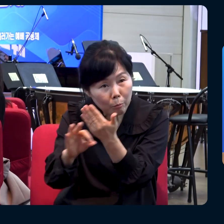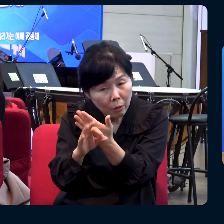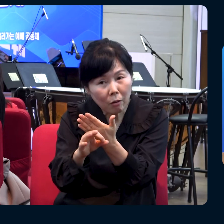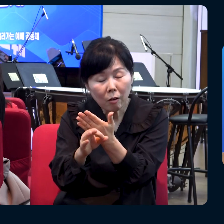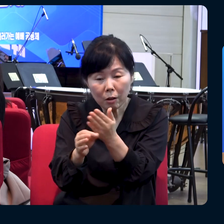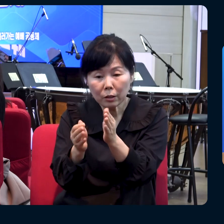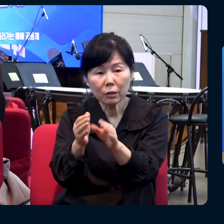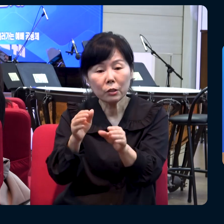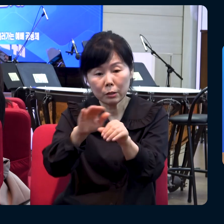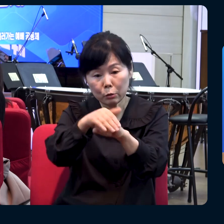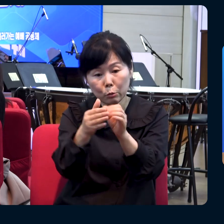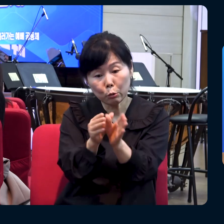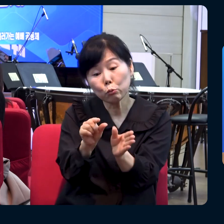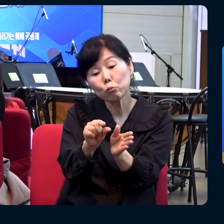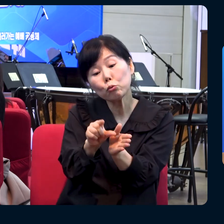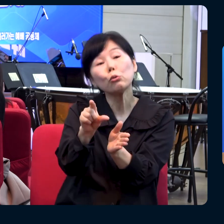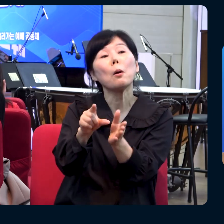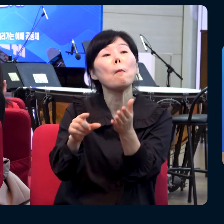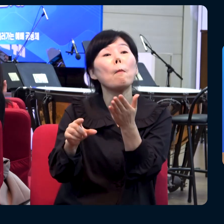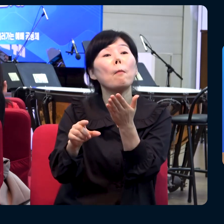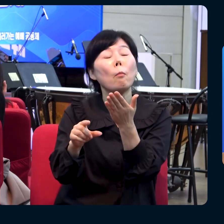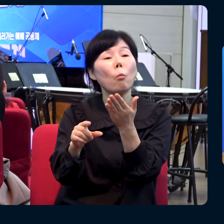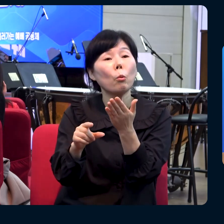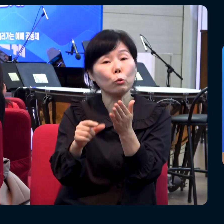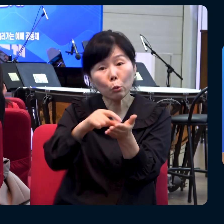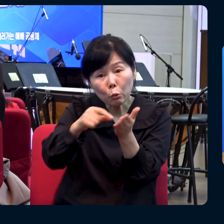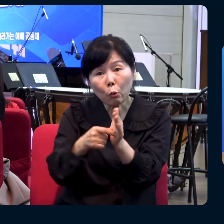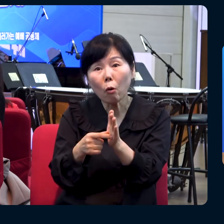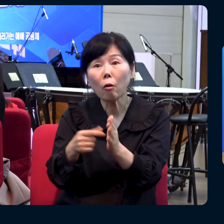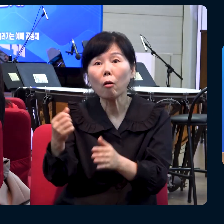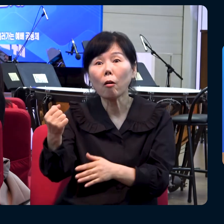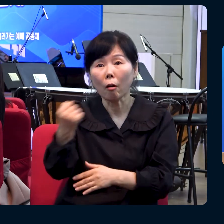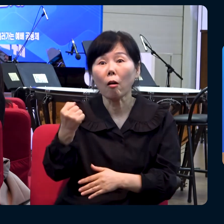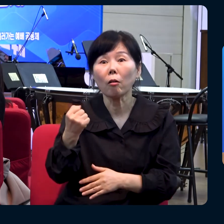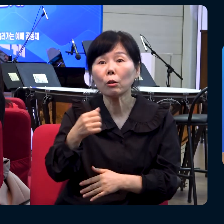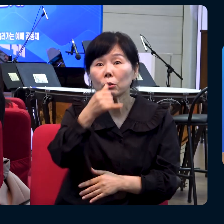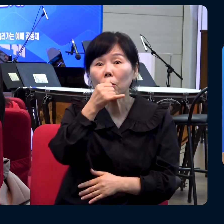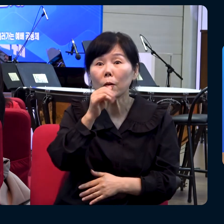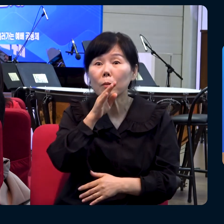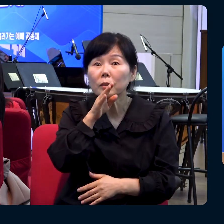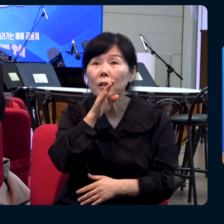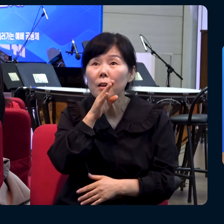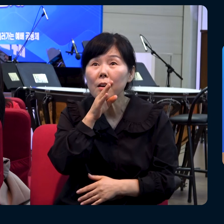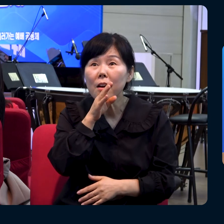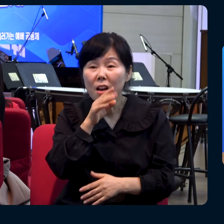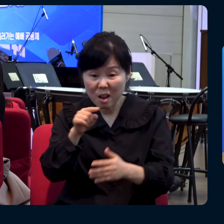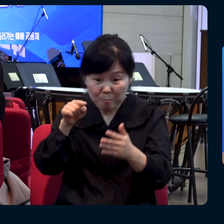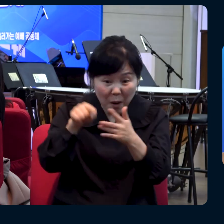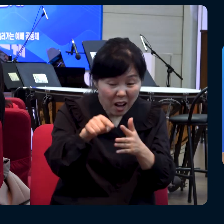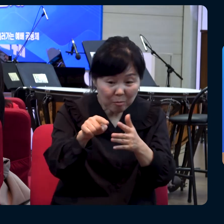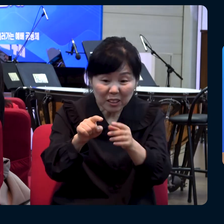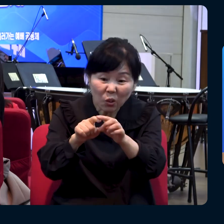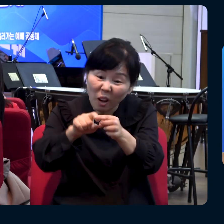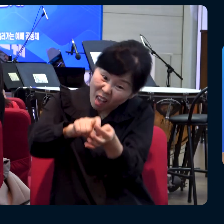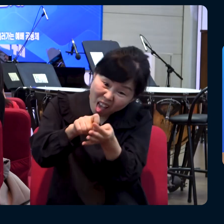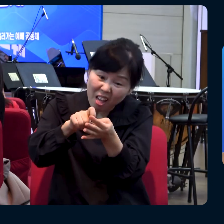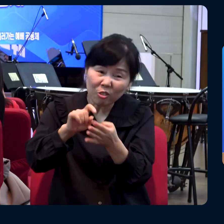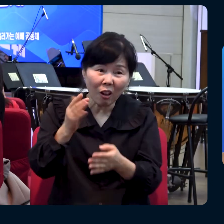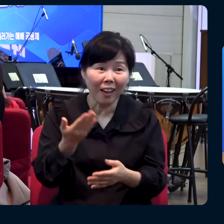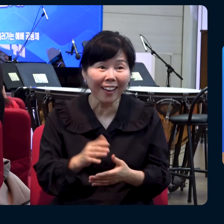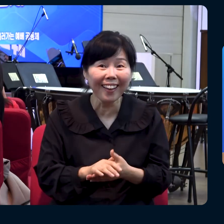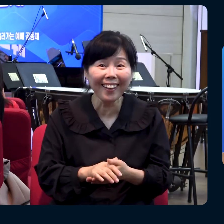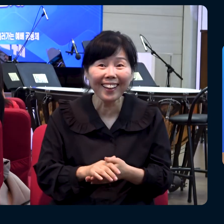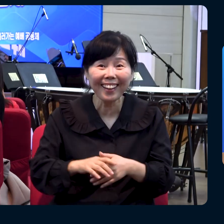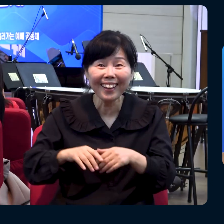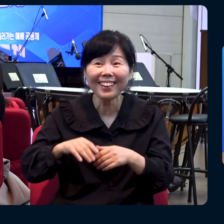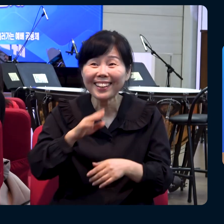이 책만큼 강해지는 거예요. 저 자매가 20만 원이 아무리 줘도 이걸 찌르면 손가락 부러져서 치료비가 더 들어요.